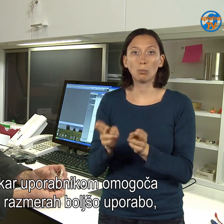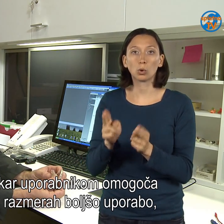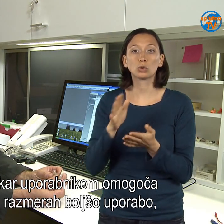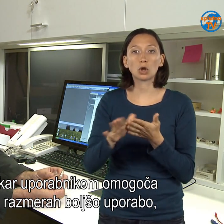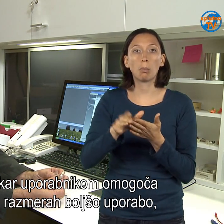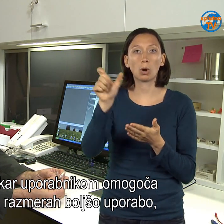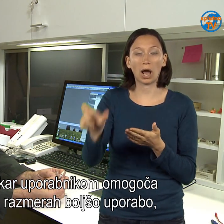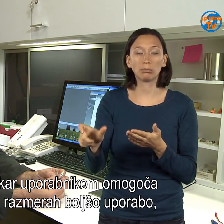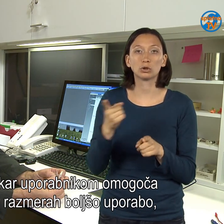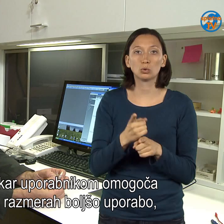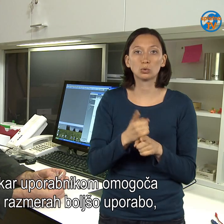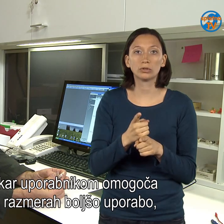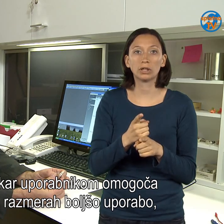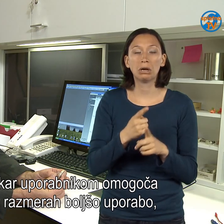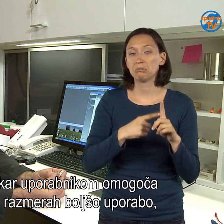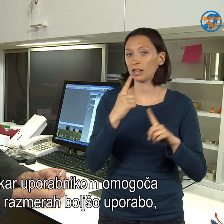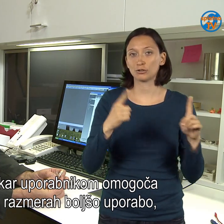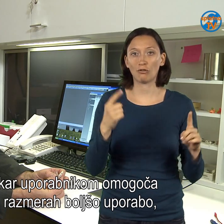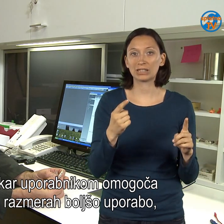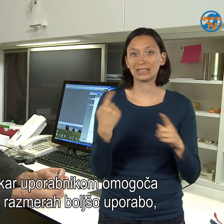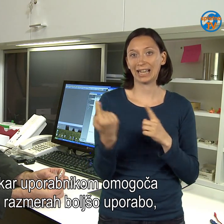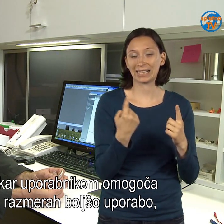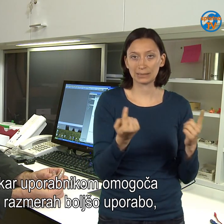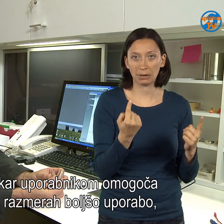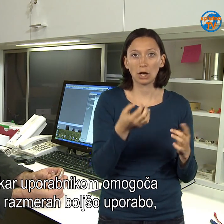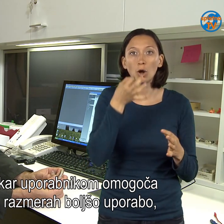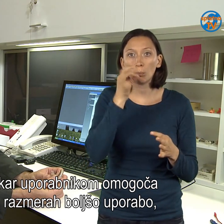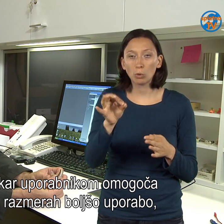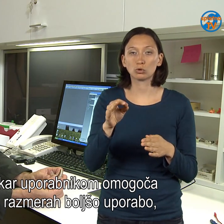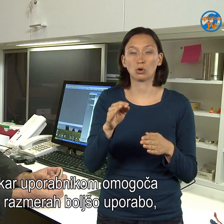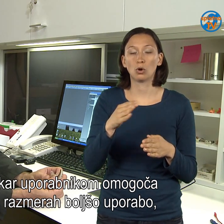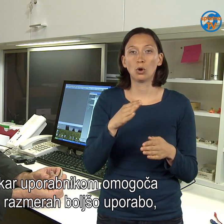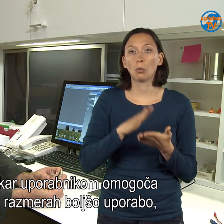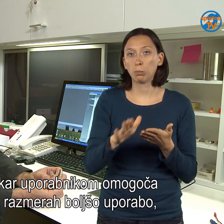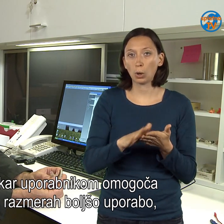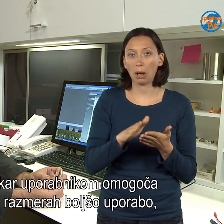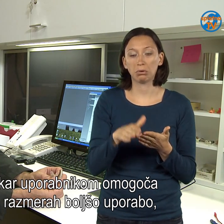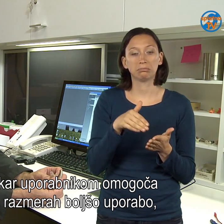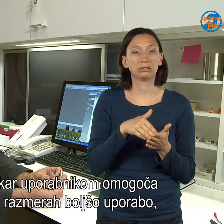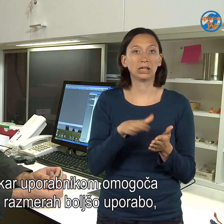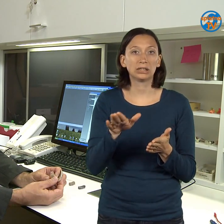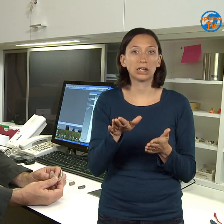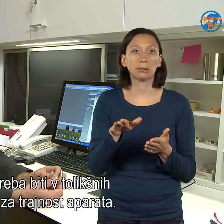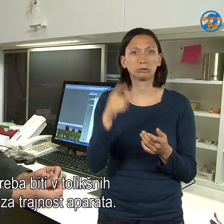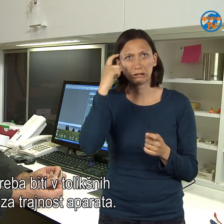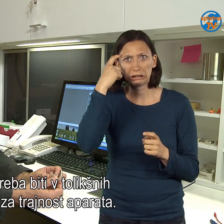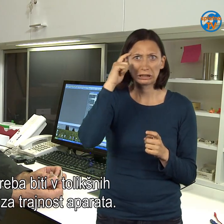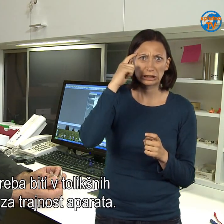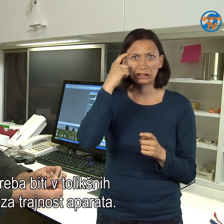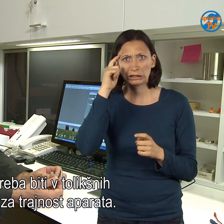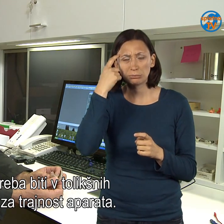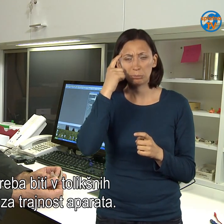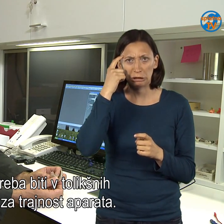omogoča uporabniku tudi v raznovrstnih razmerah boljšo uporabo, da ni treba biti v tolikšnih